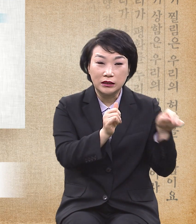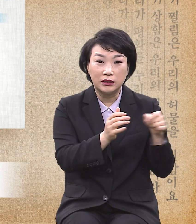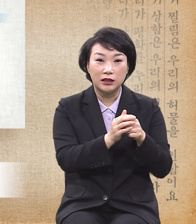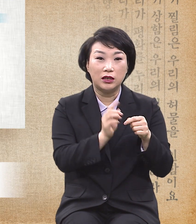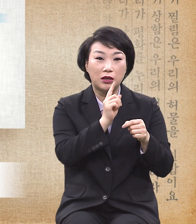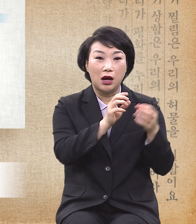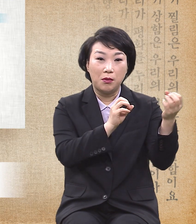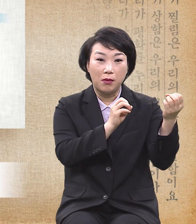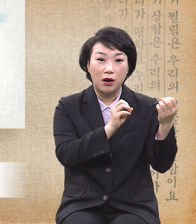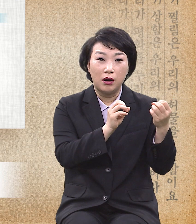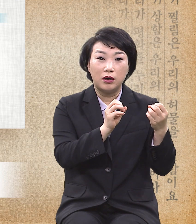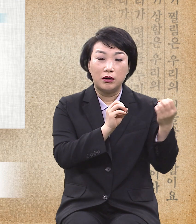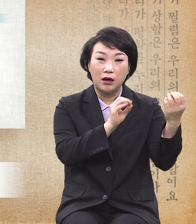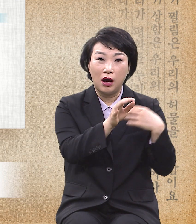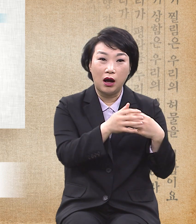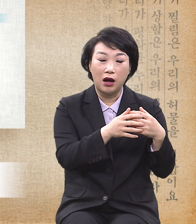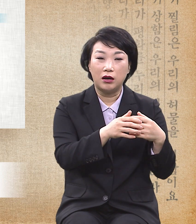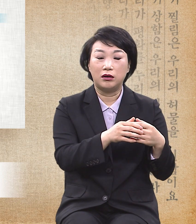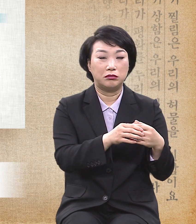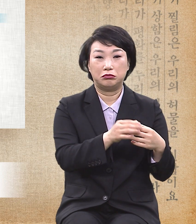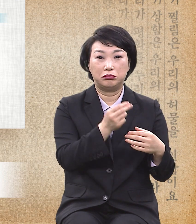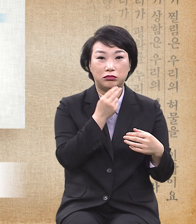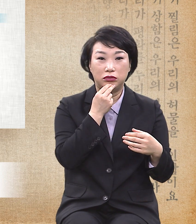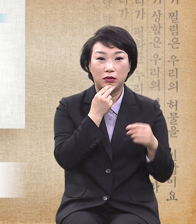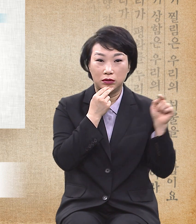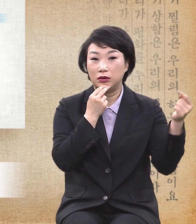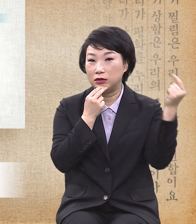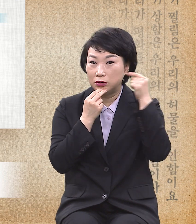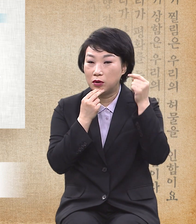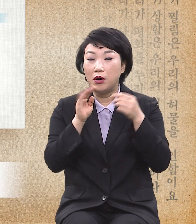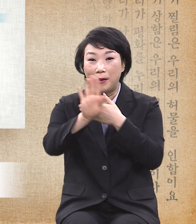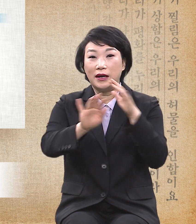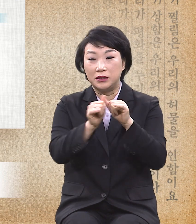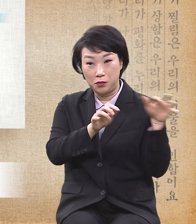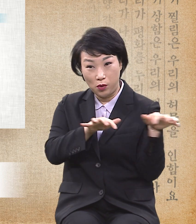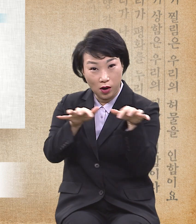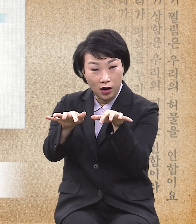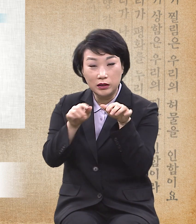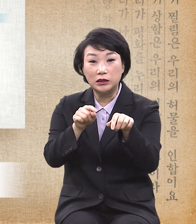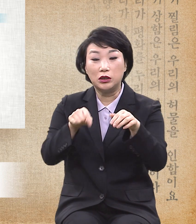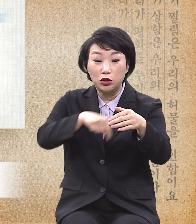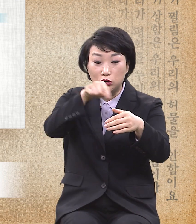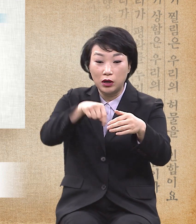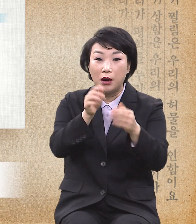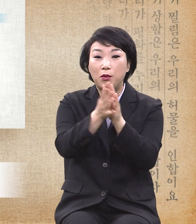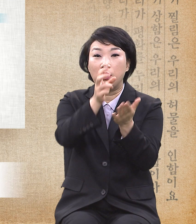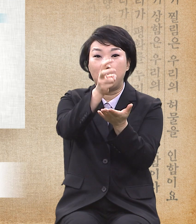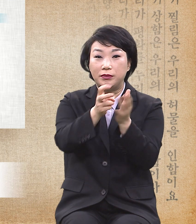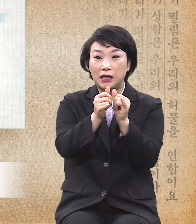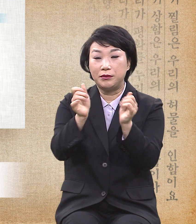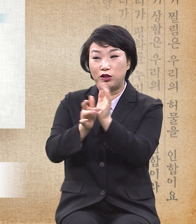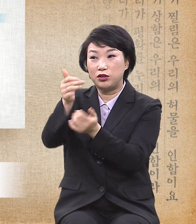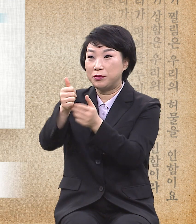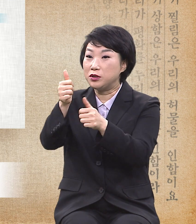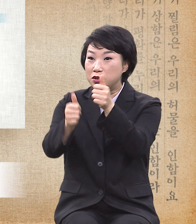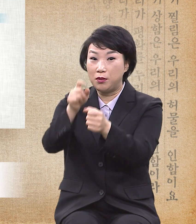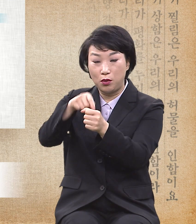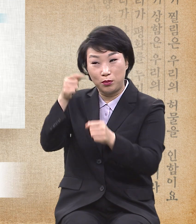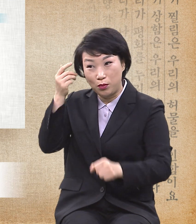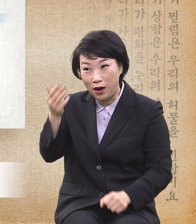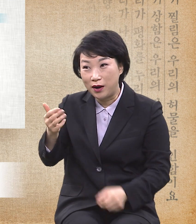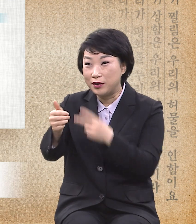수 없게 하셨다 함을 바리새인들이 듣고 모였는데 그 중에 한 율법사가 예수를 시험하여